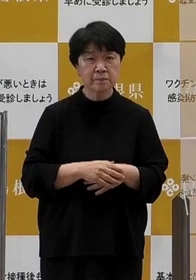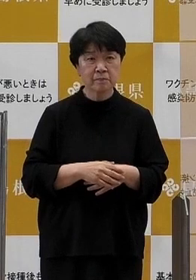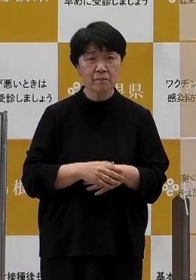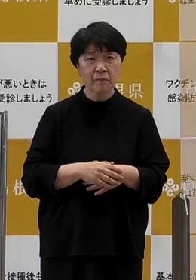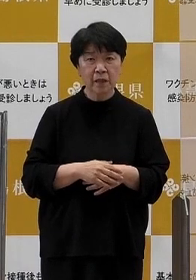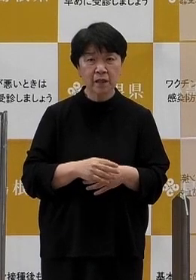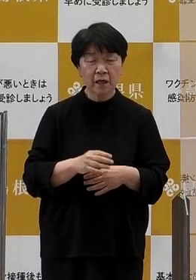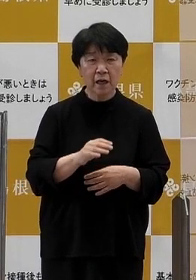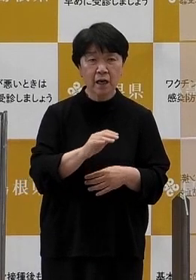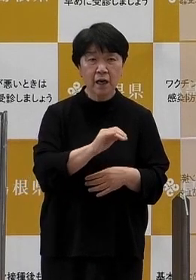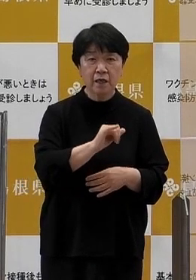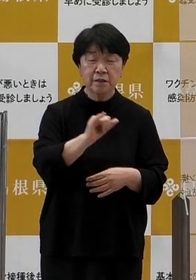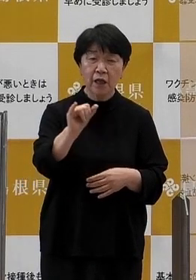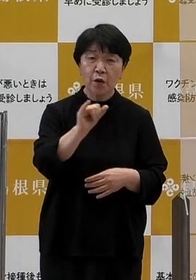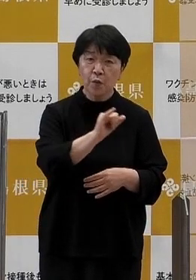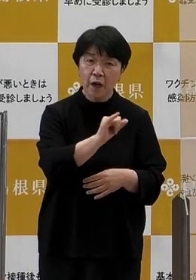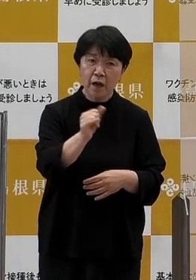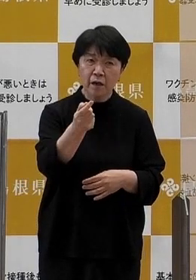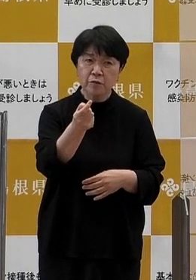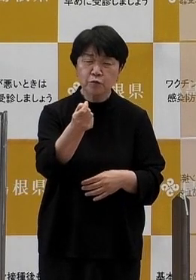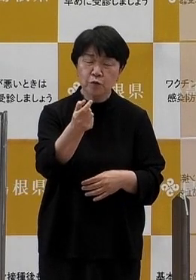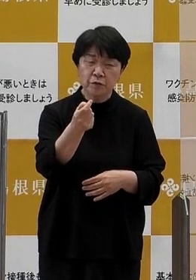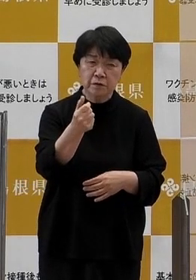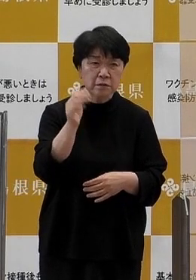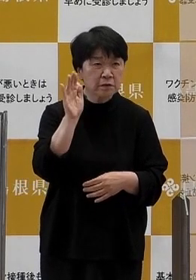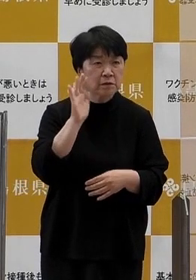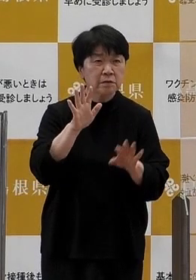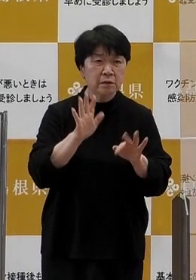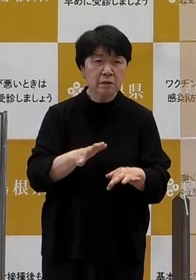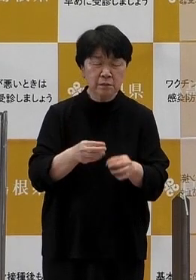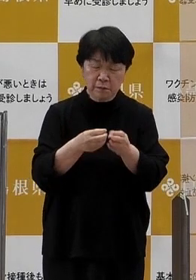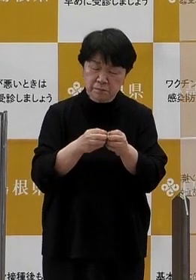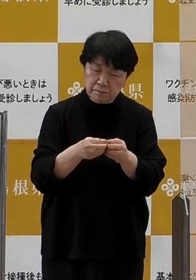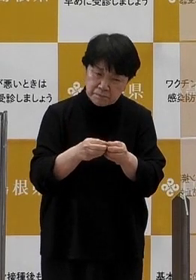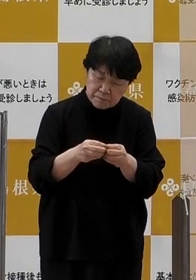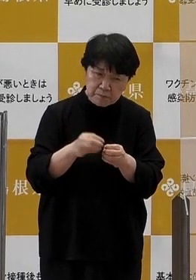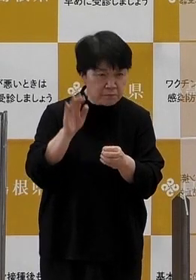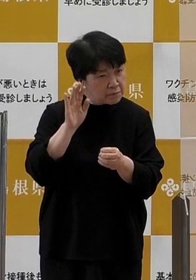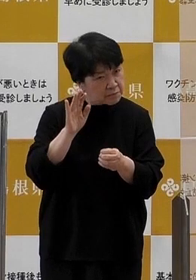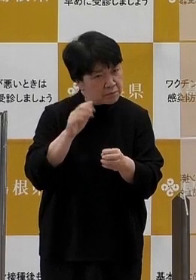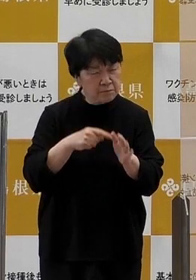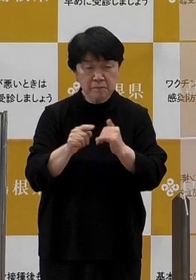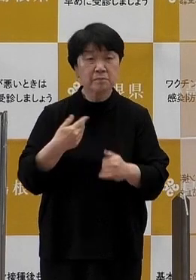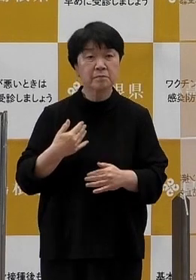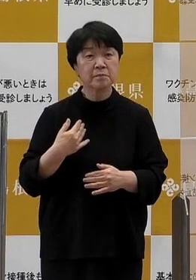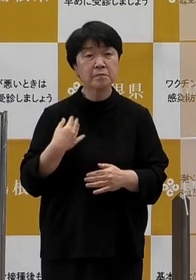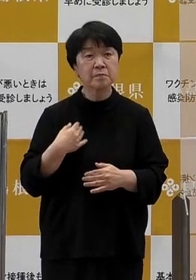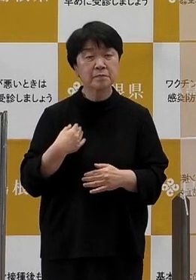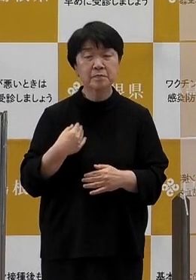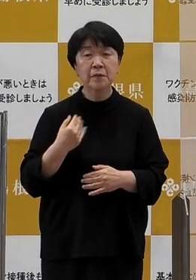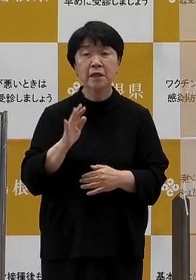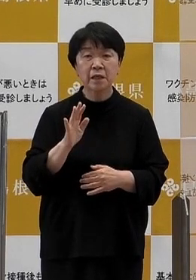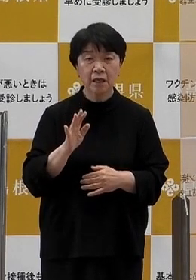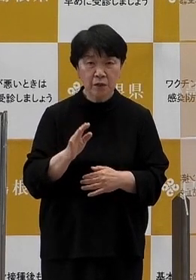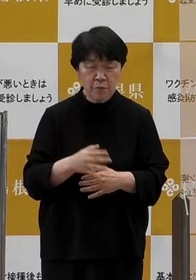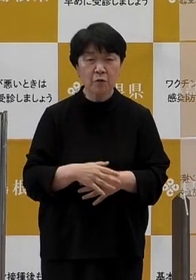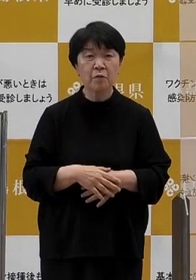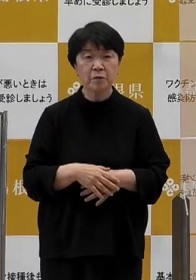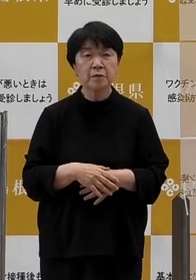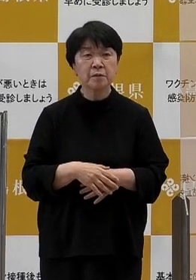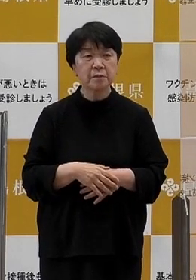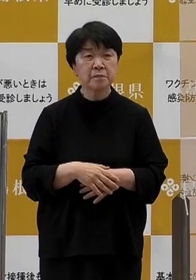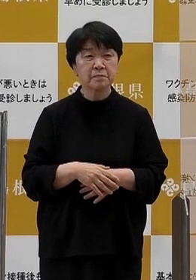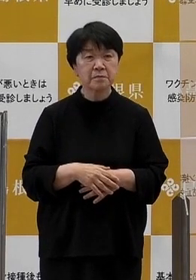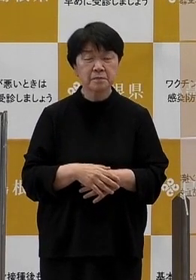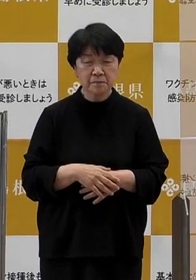話でのやり取りでは聞いてますけども、まあ、どういうふうに最後言われるか分からないので、まあ、私の方で不正確なことを言ってもいけませんから、